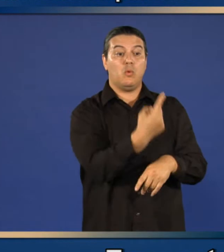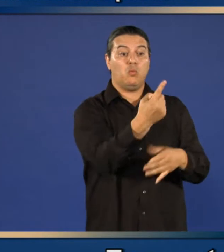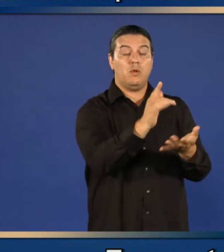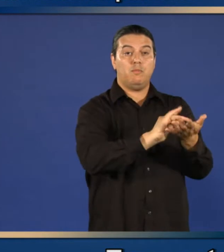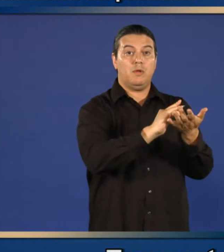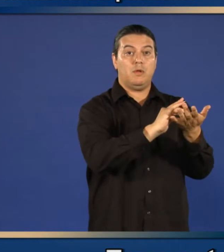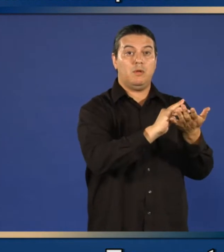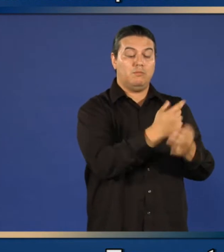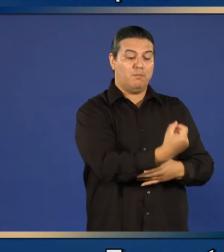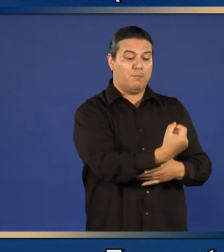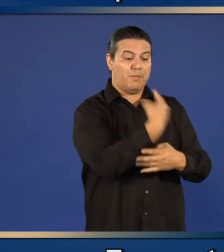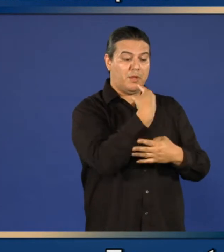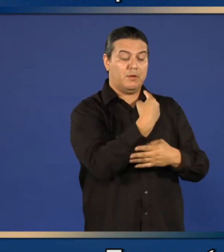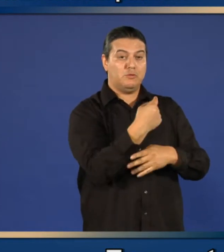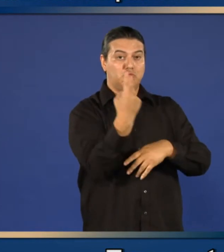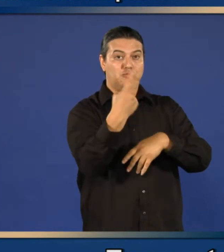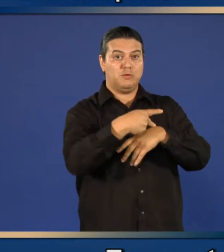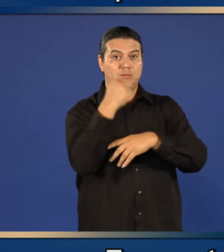día